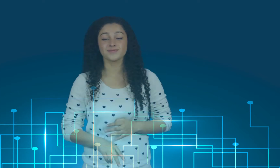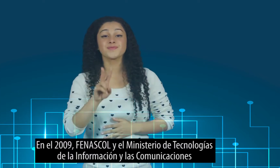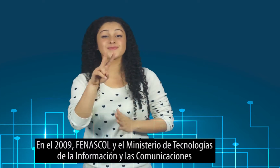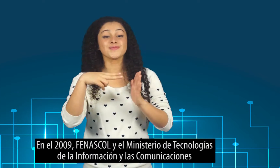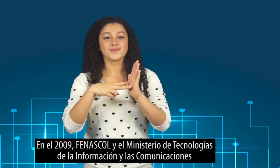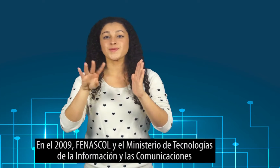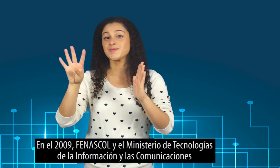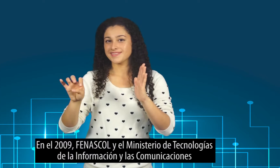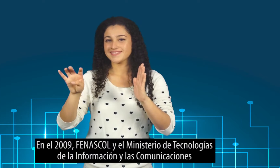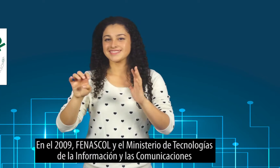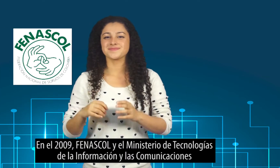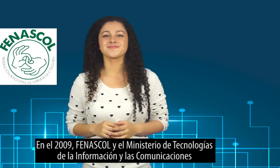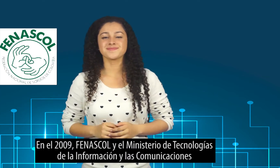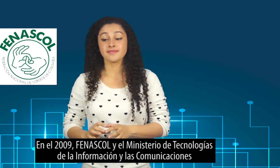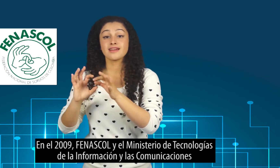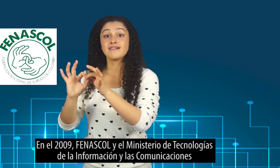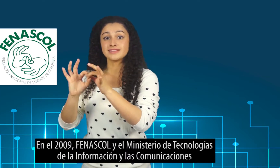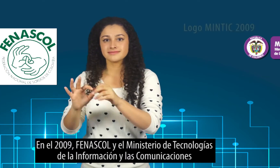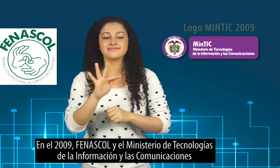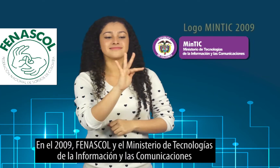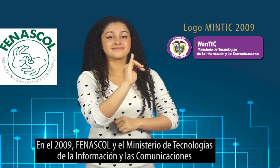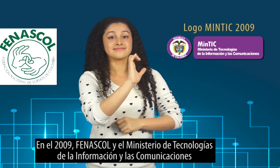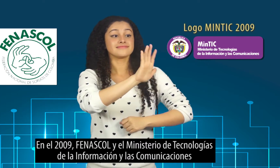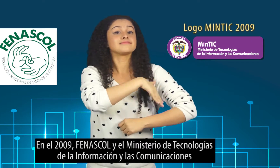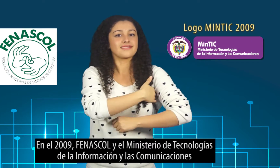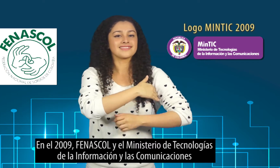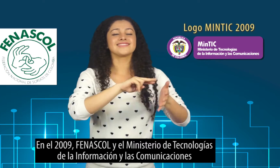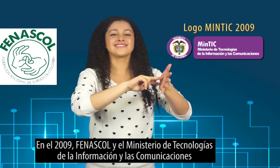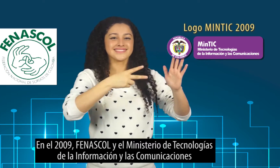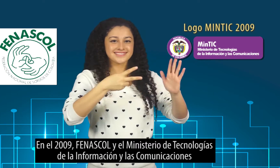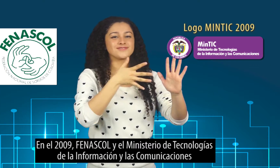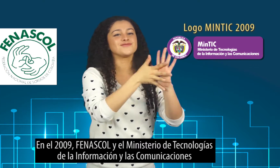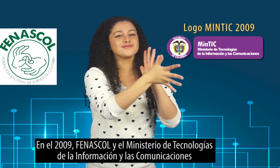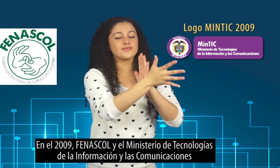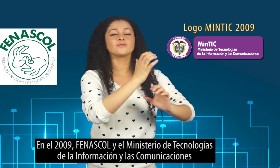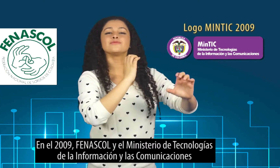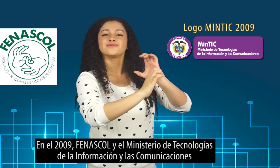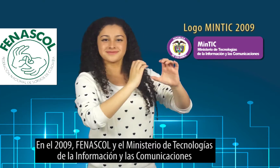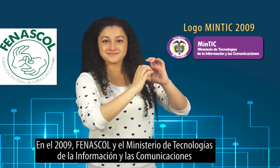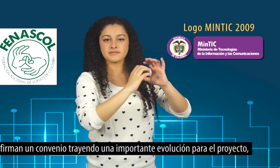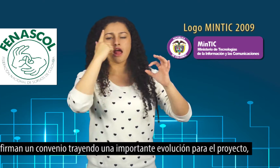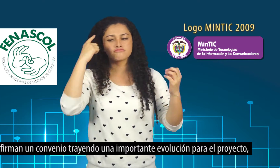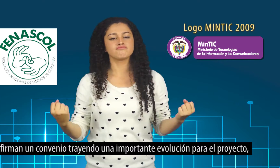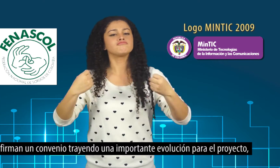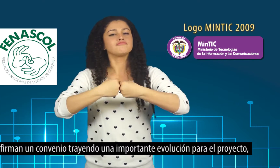En el 2009, FENASCOL y el Ministerio de Tecnologías de la Información y las Comunicaciones firman un